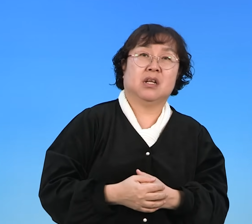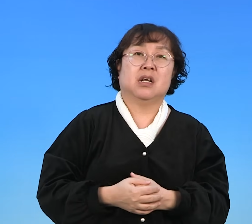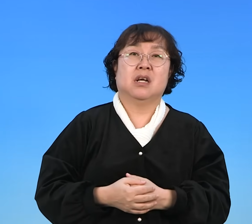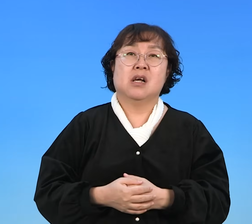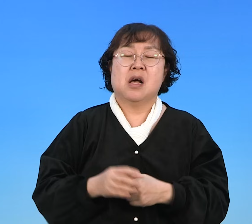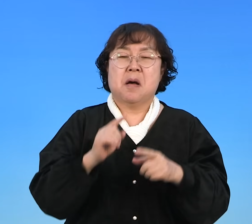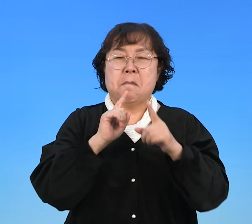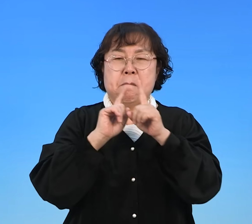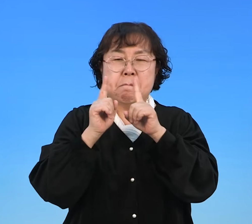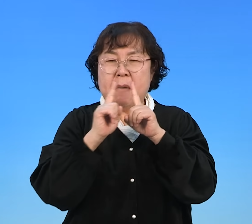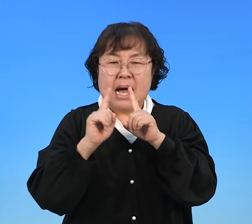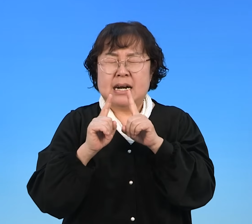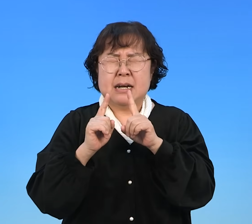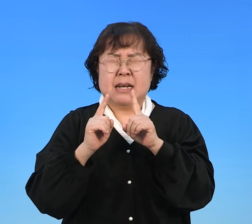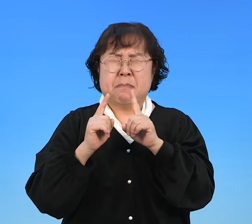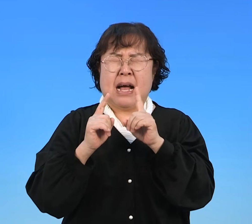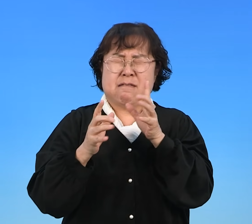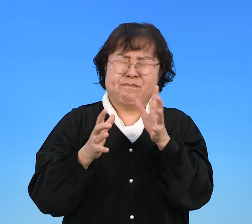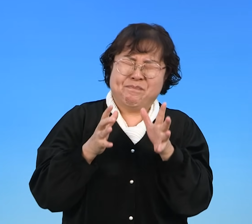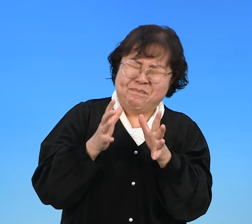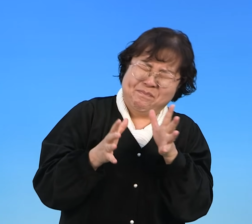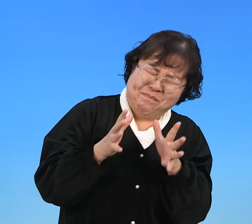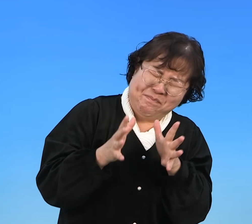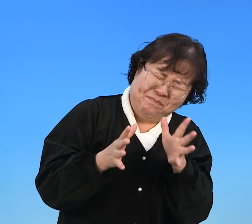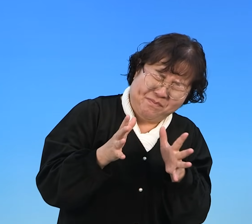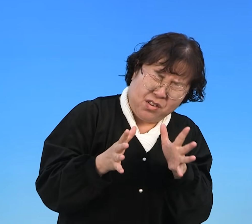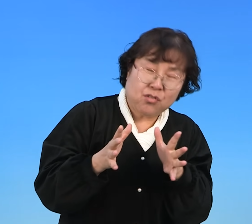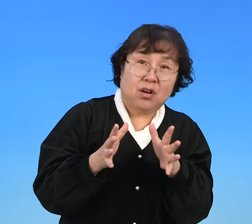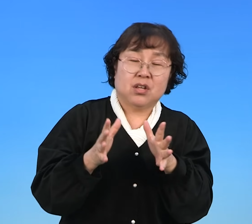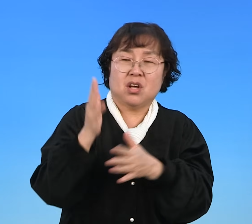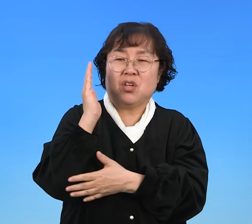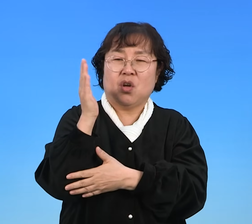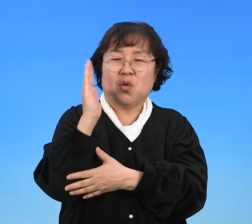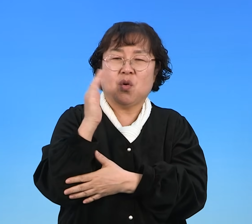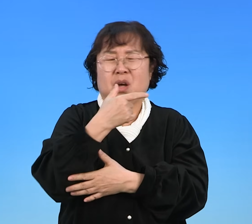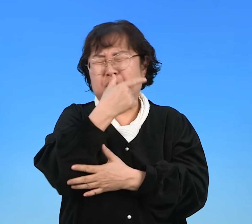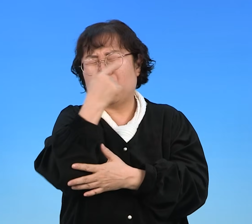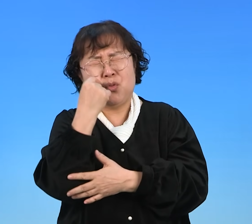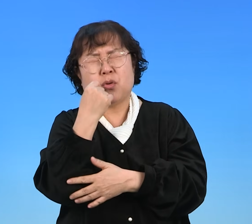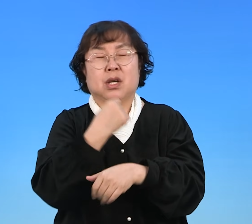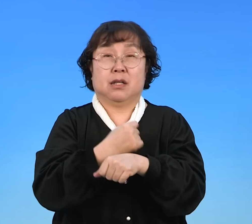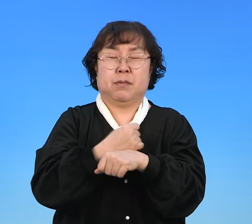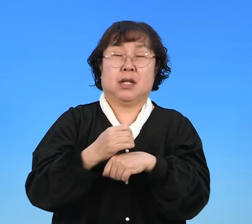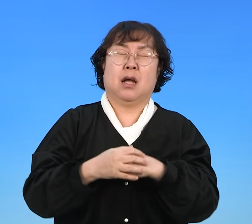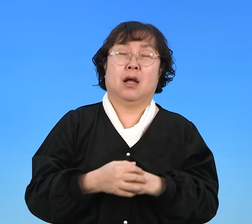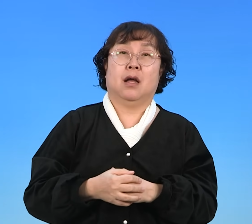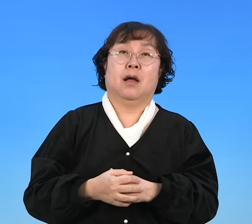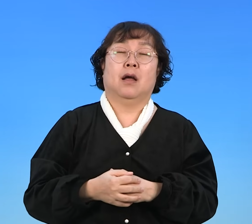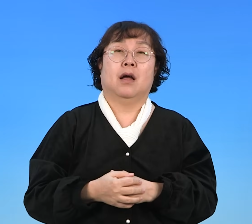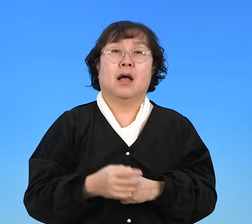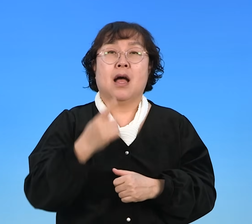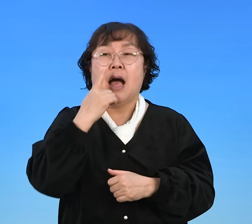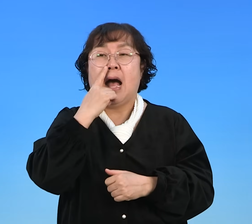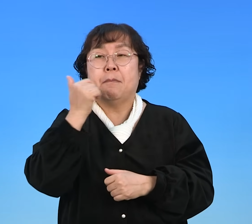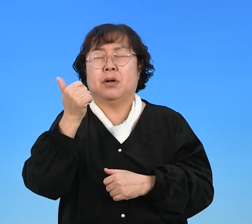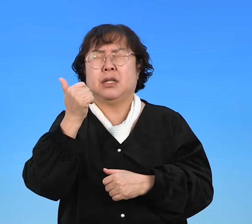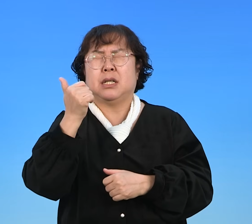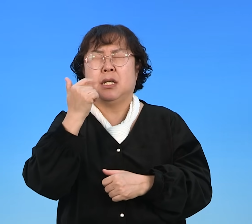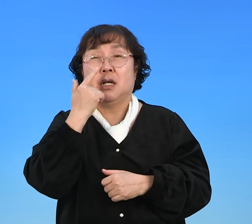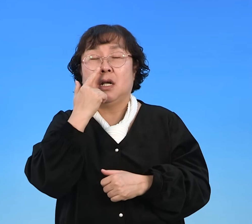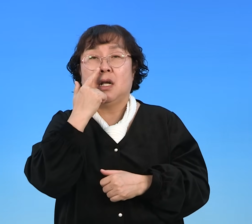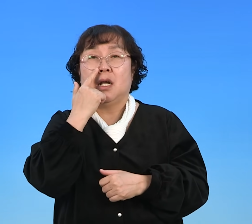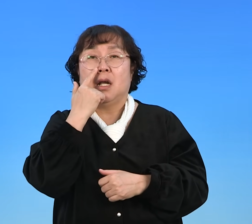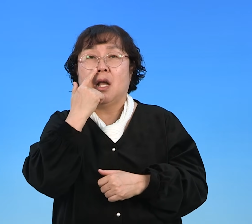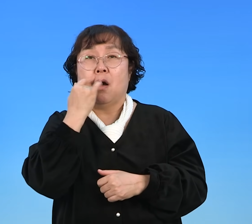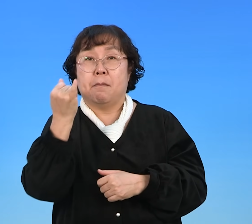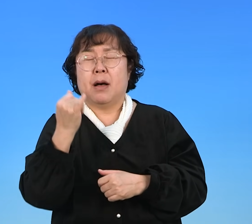말 심하게 더듬으면 설교가 잘 안 되시는 거죠. 그러니까 저희 아버지 어머니는 말의 힘이